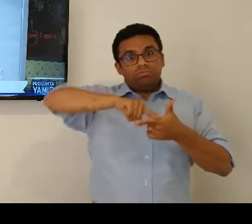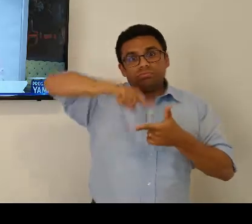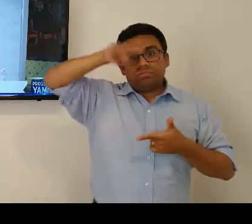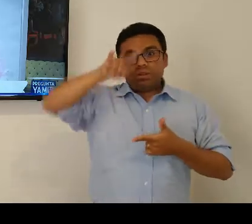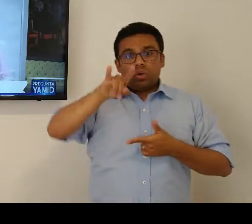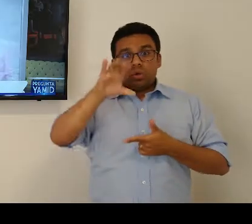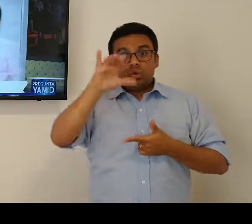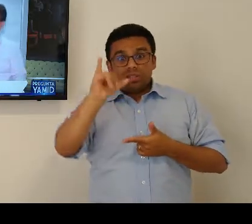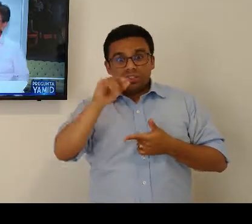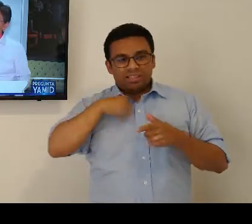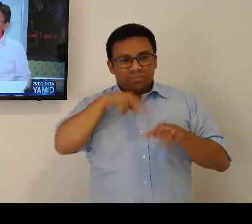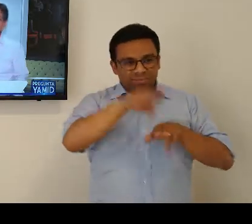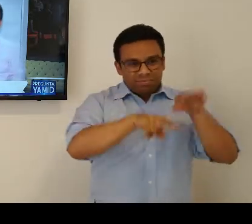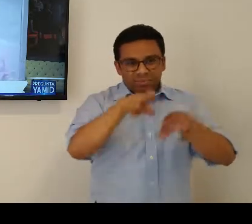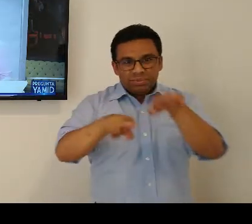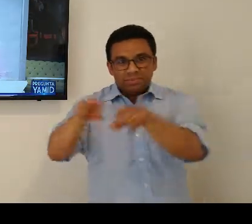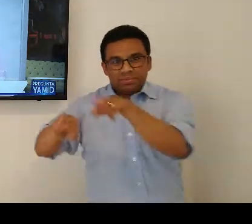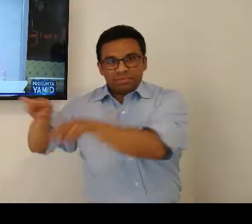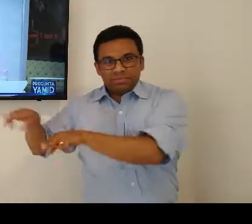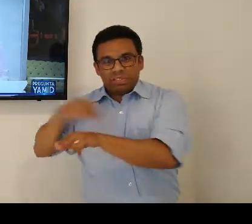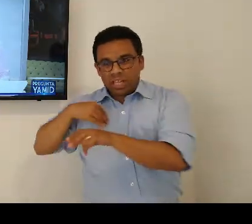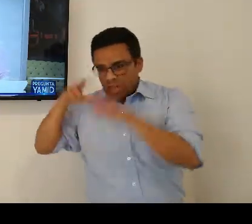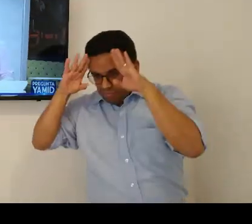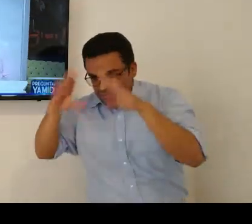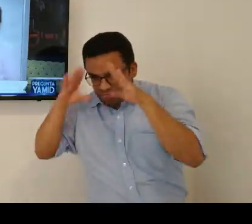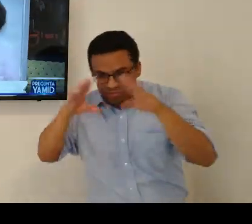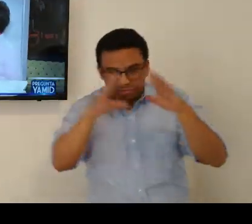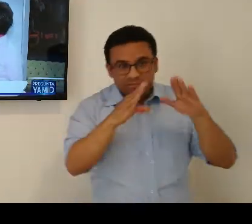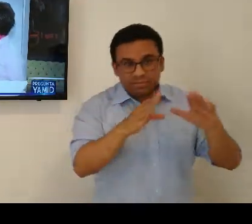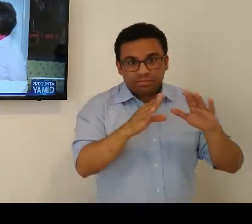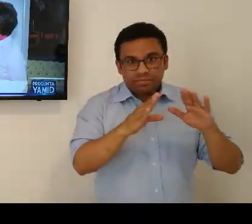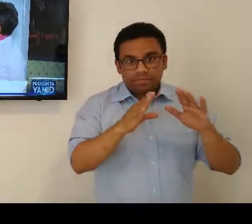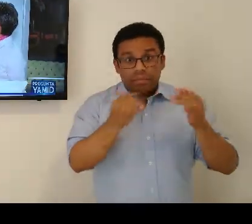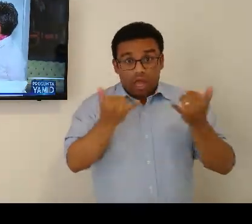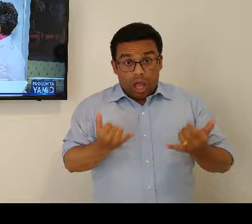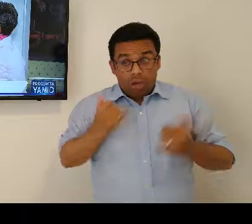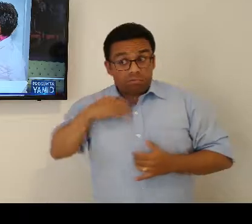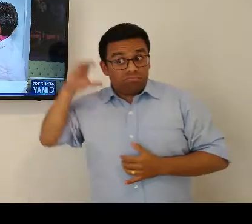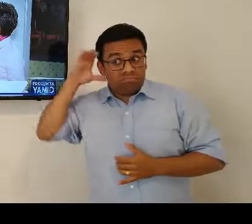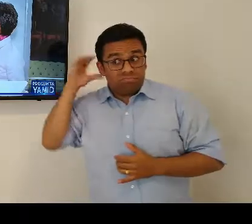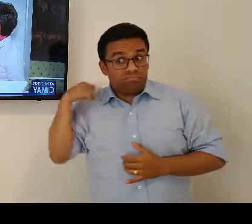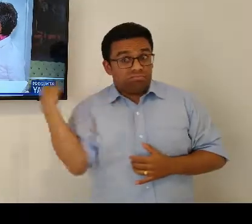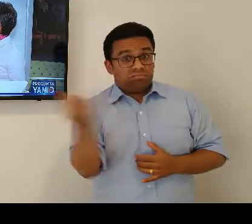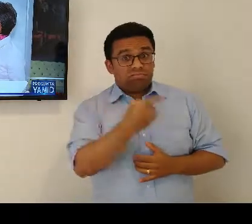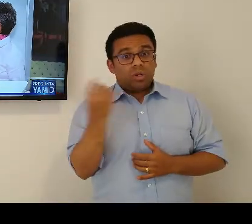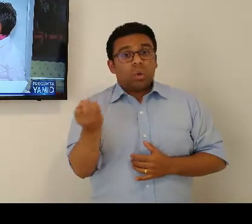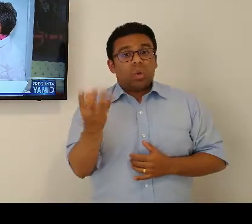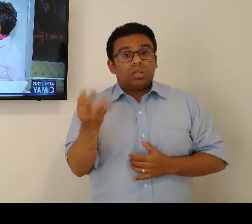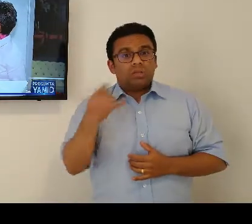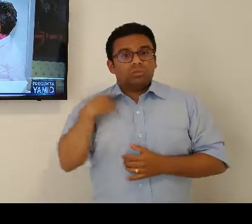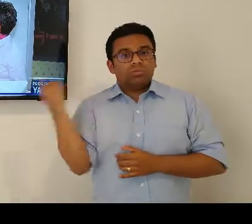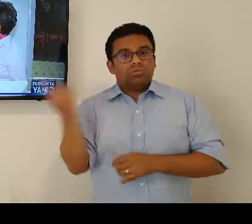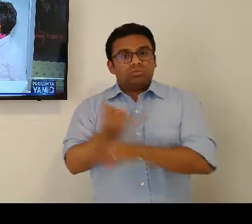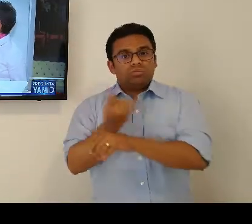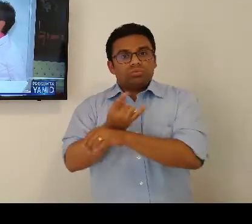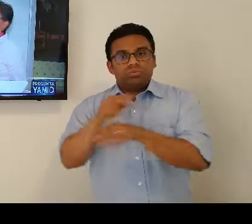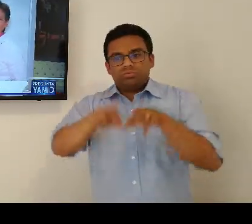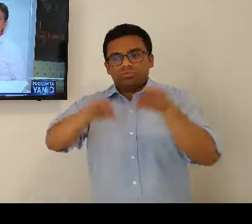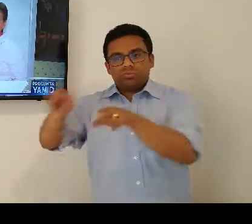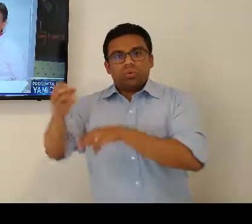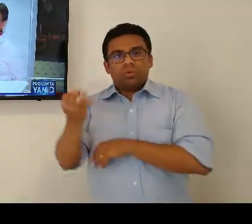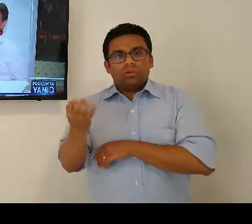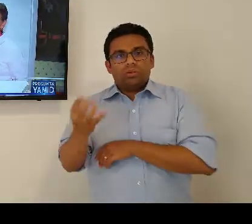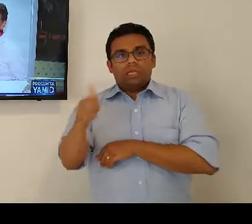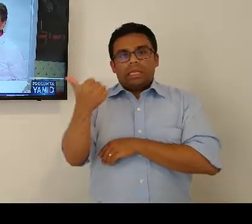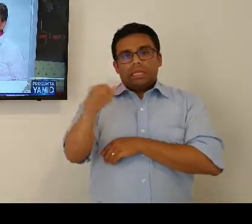Por ahora tenemos una tasa de hospitalización del 10%. Tenemos 350 casos positivos,